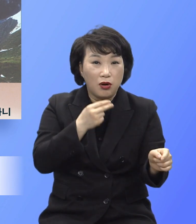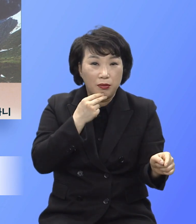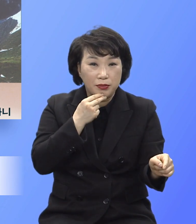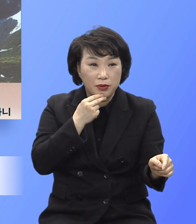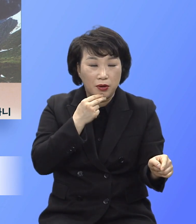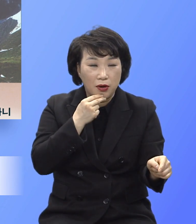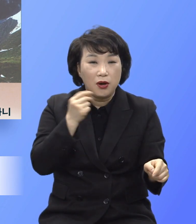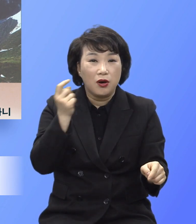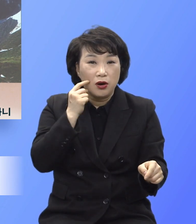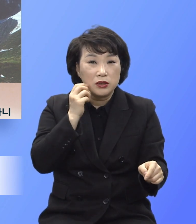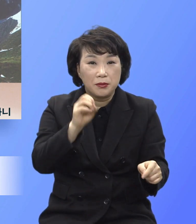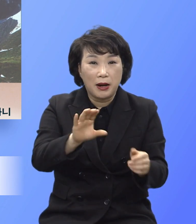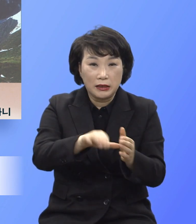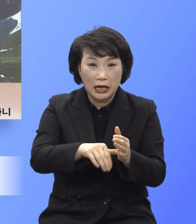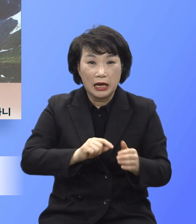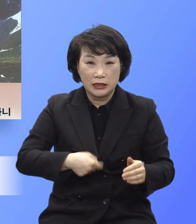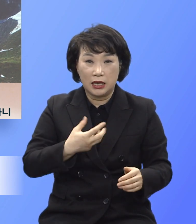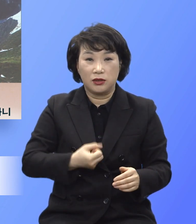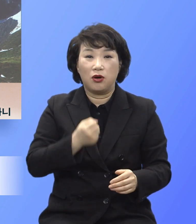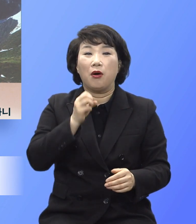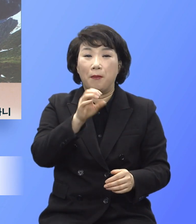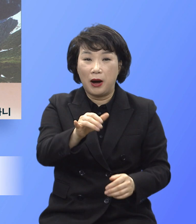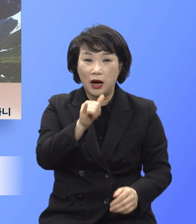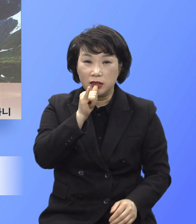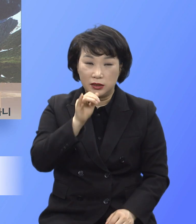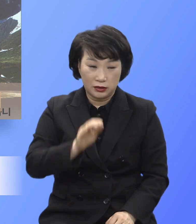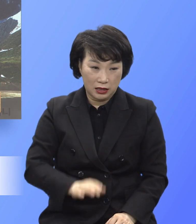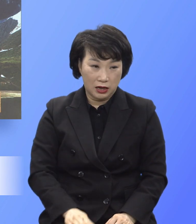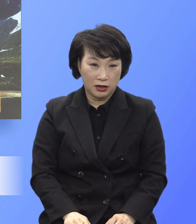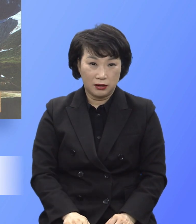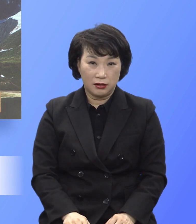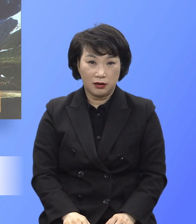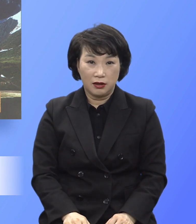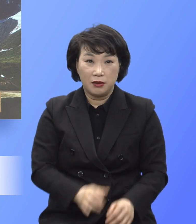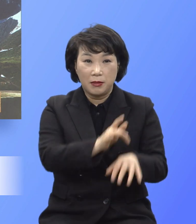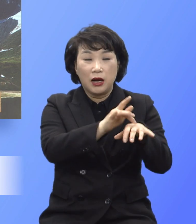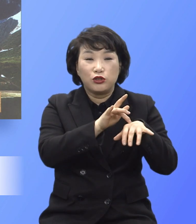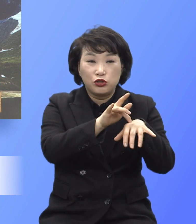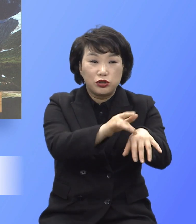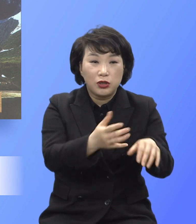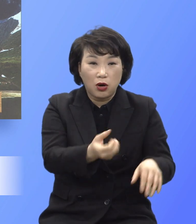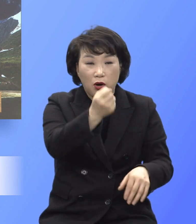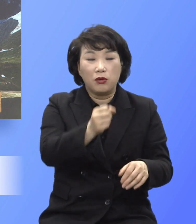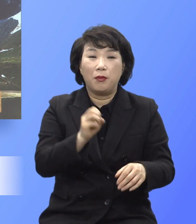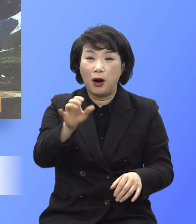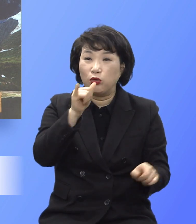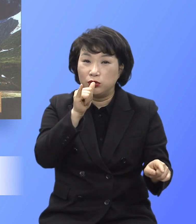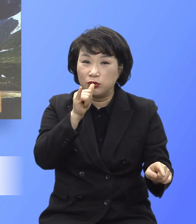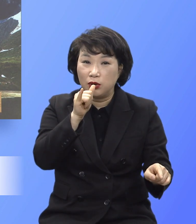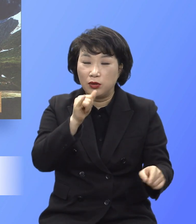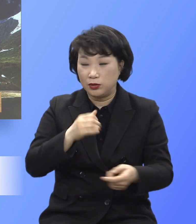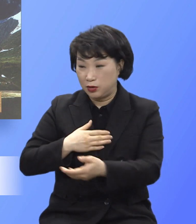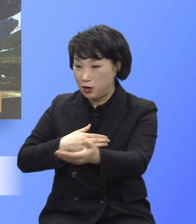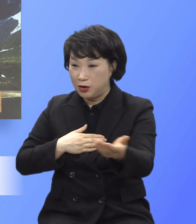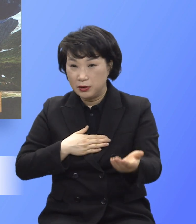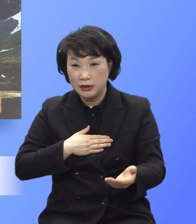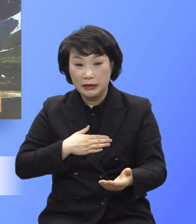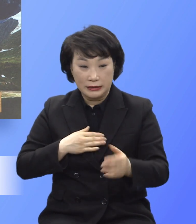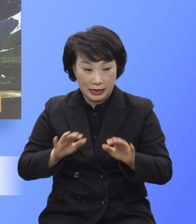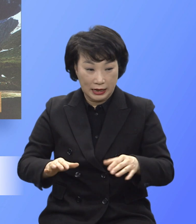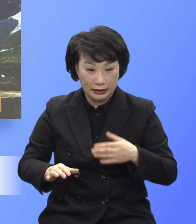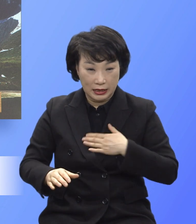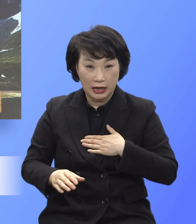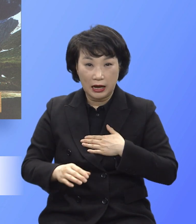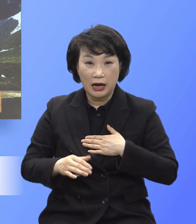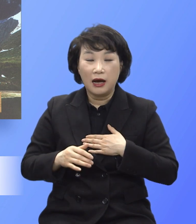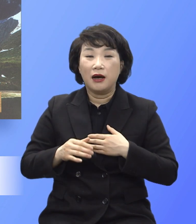못하고 거짓을 말할 때마다 제 것으로 말하니 마귀 사단의 것으로 말한대요. 여러분이 말하는 것이